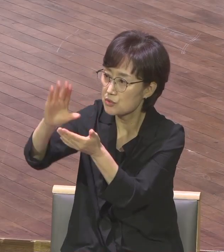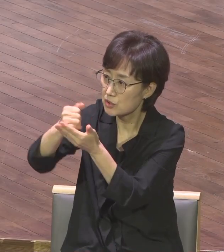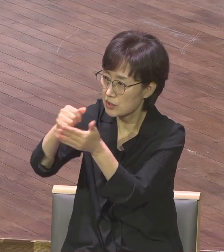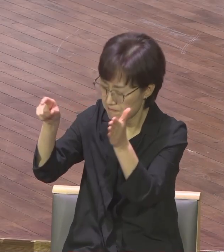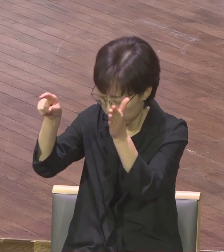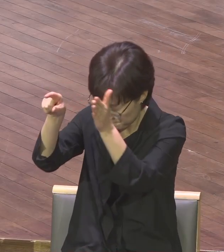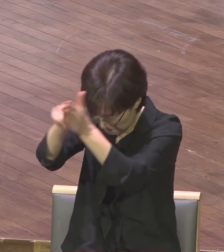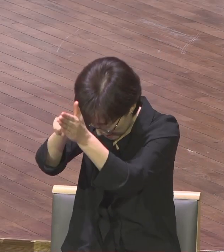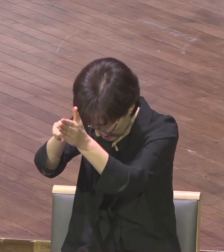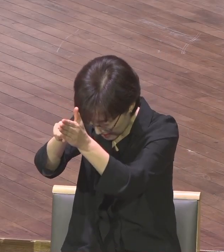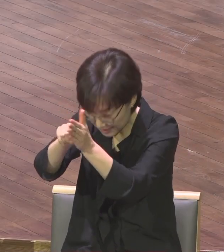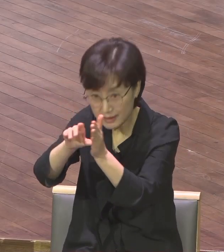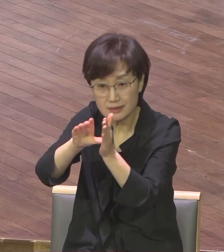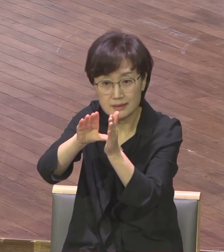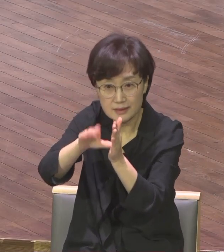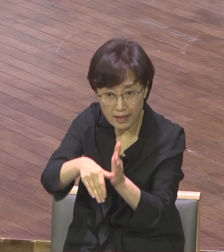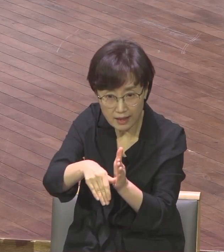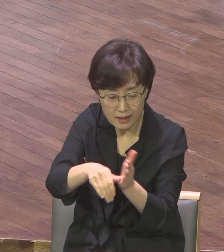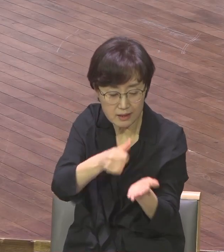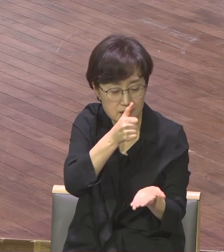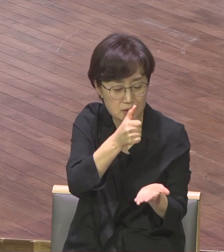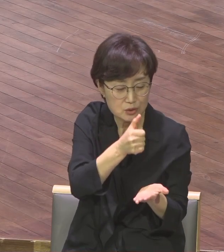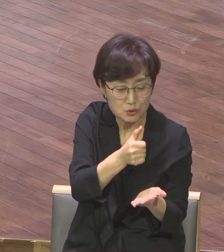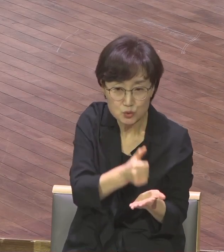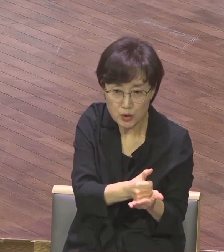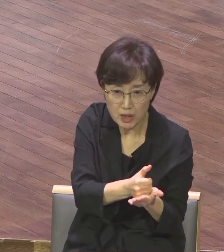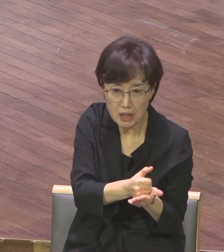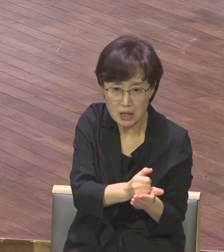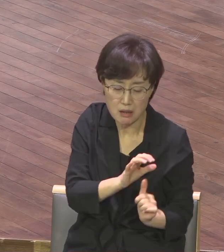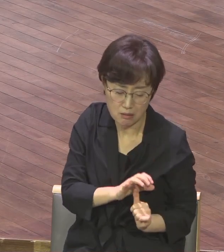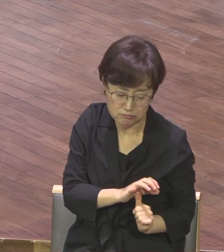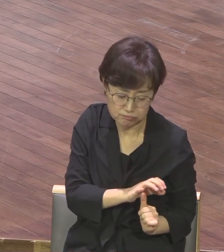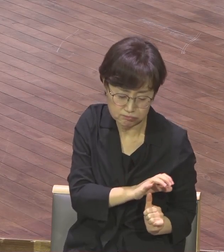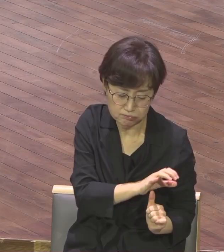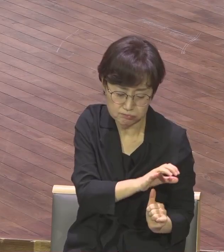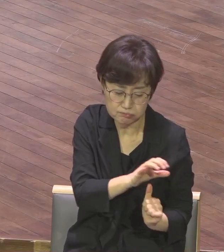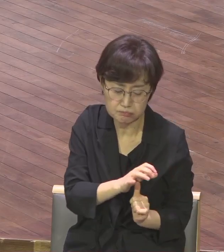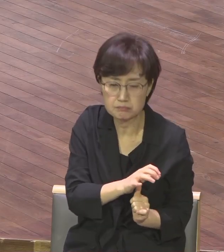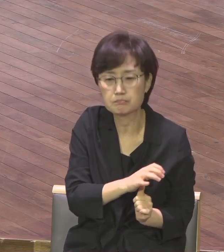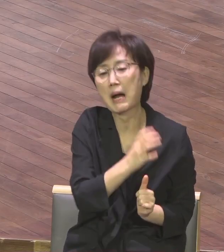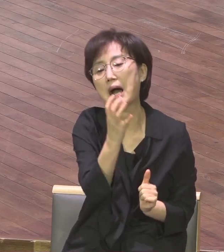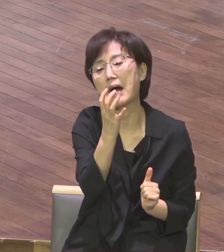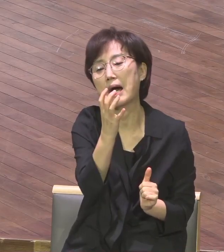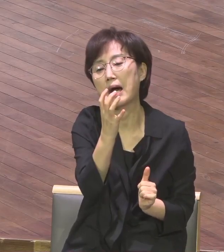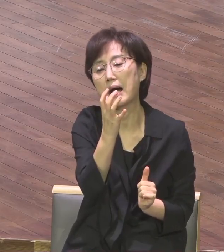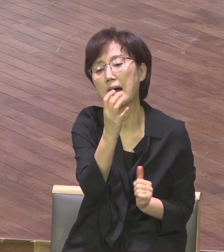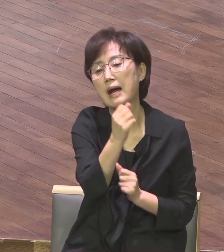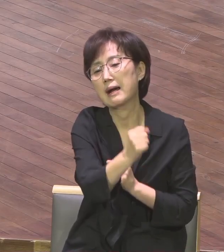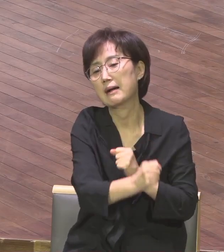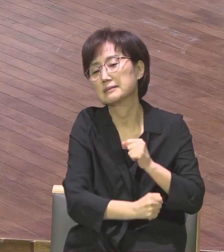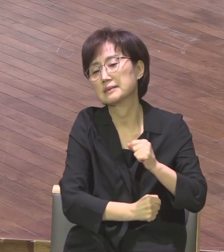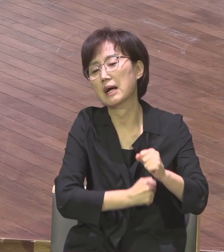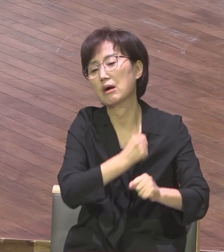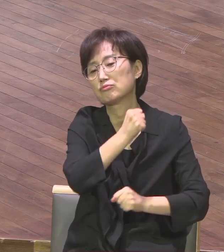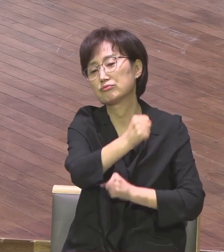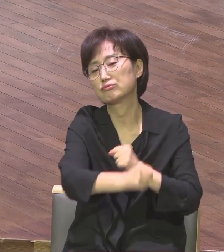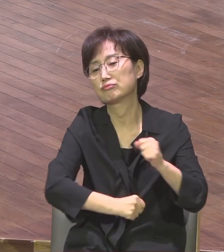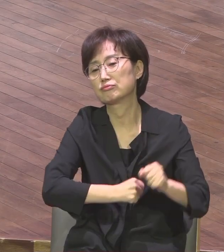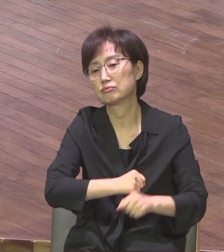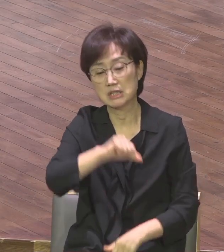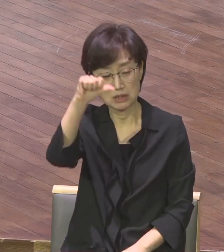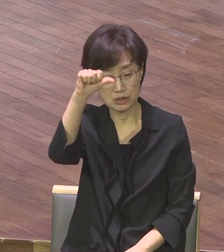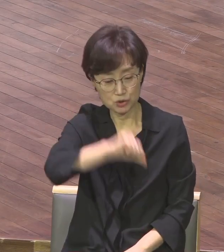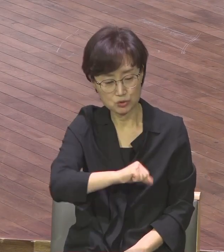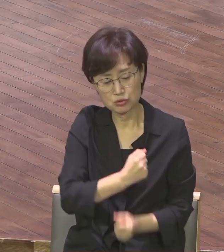순간에 죄와 사망의 굴레에서, 죄와 사망의 저주에서